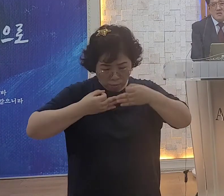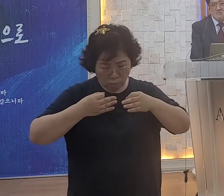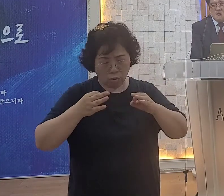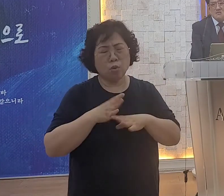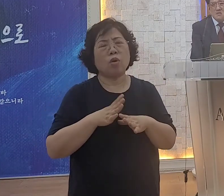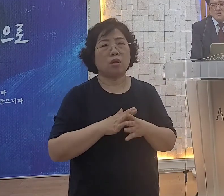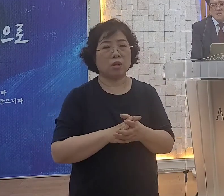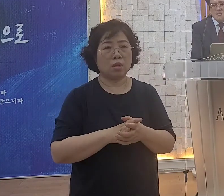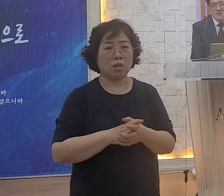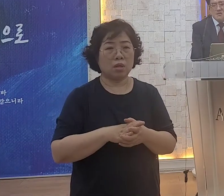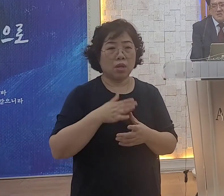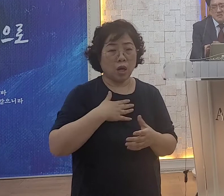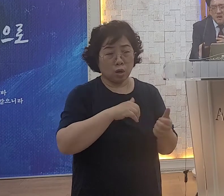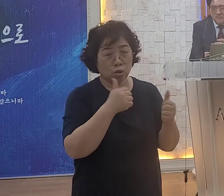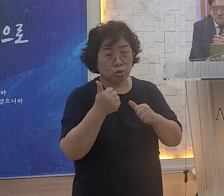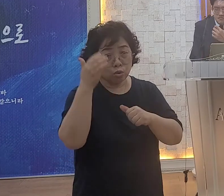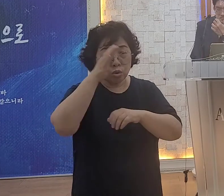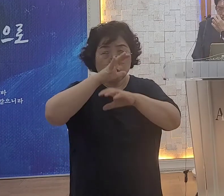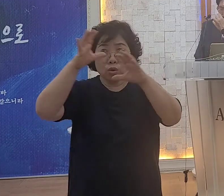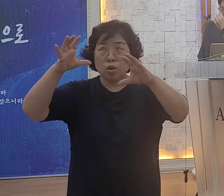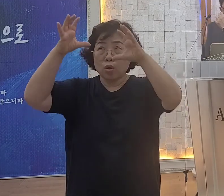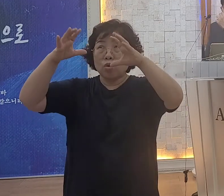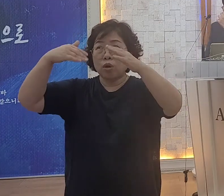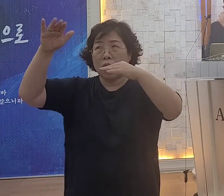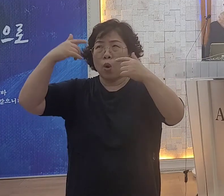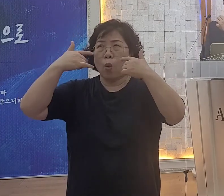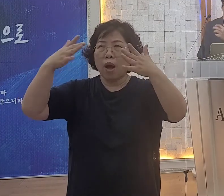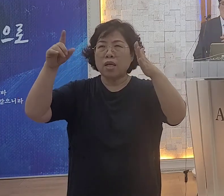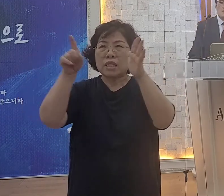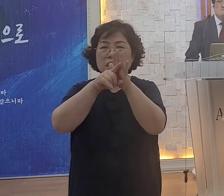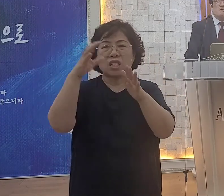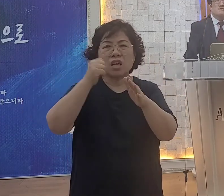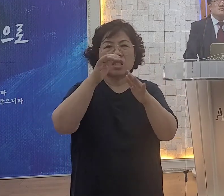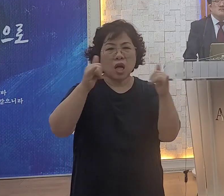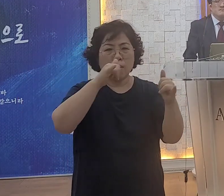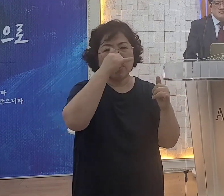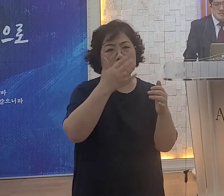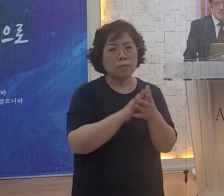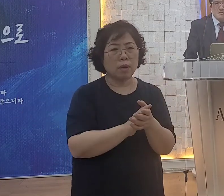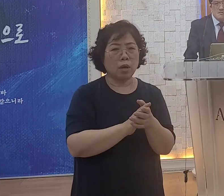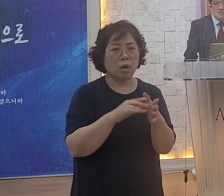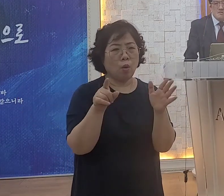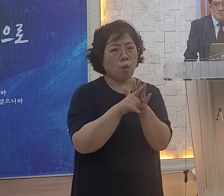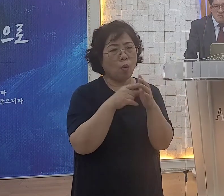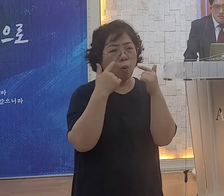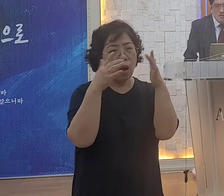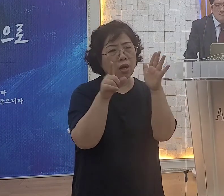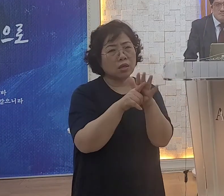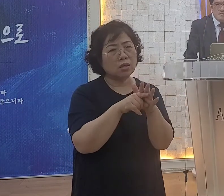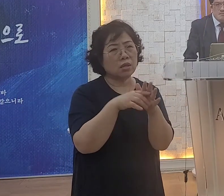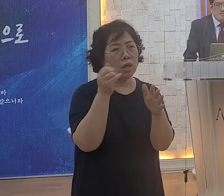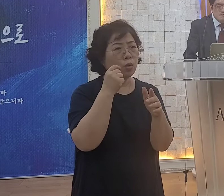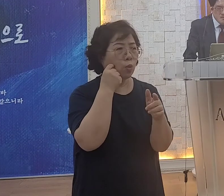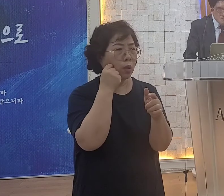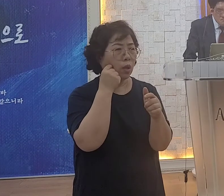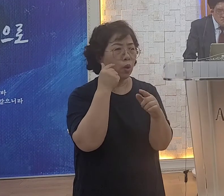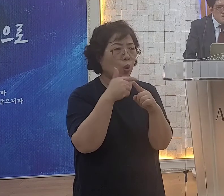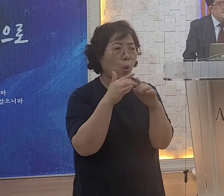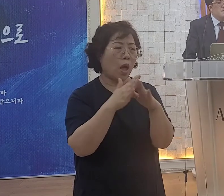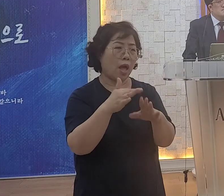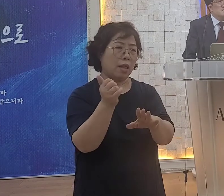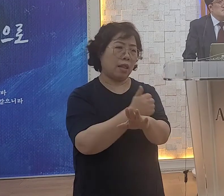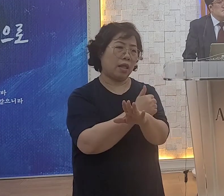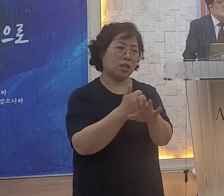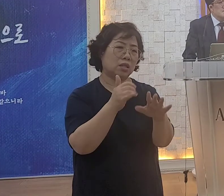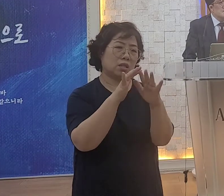천국 간다는 확신이 있는 사람이 있는가 하면 그런 확신이 없이 교회를 다니는 분들이 어떻게